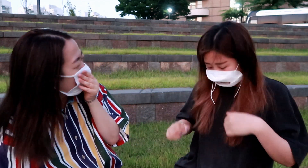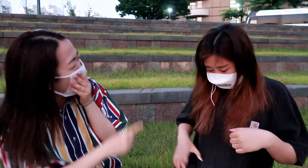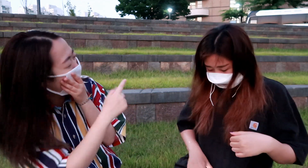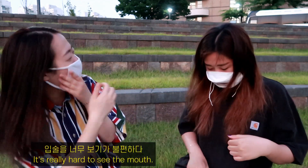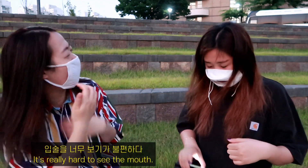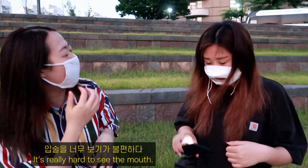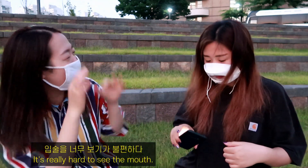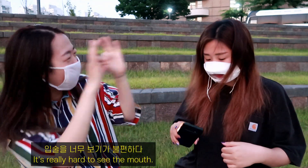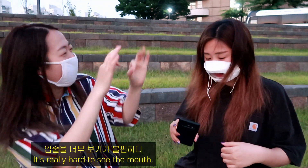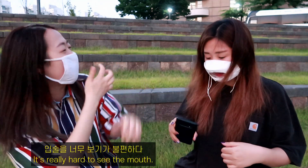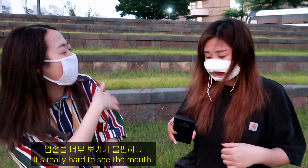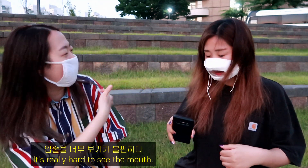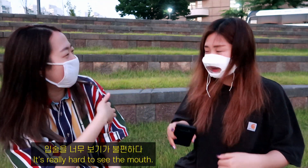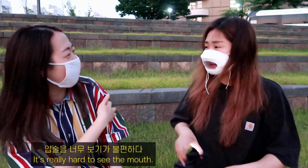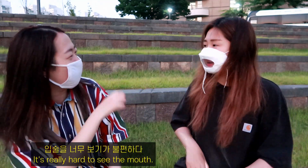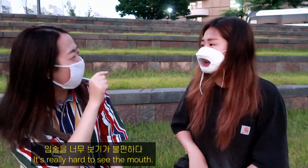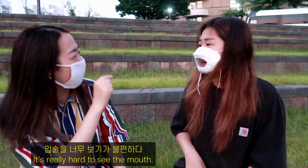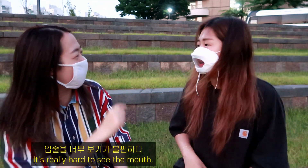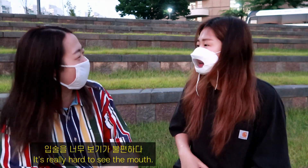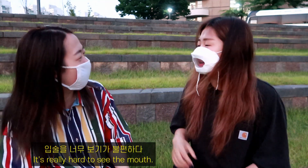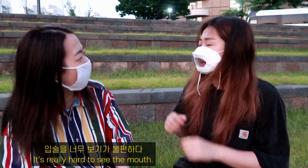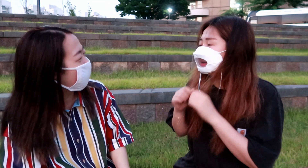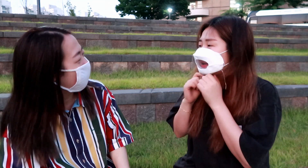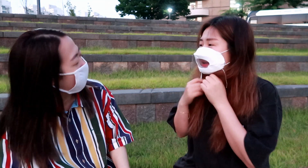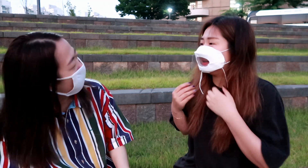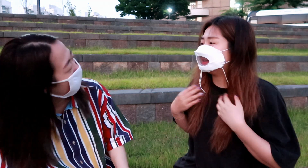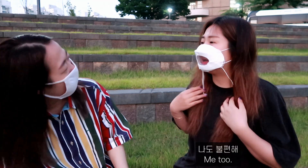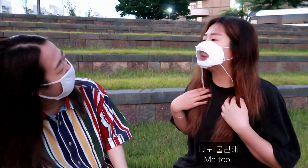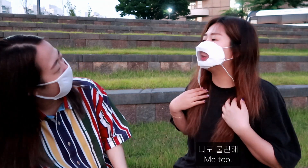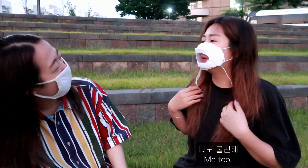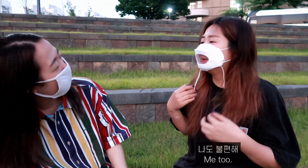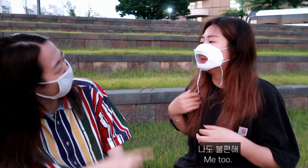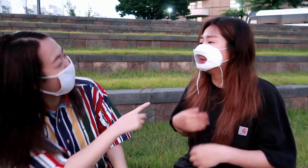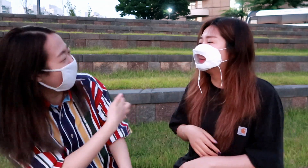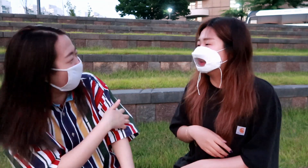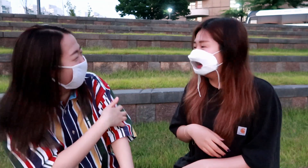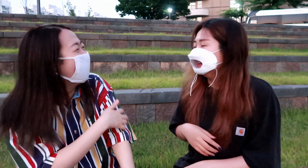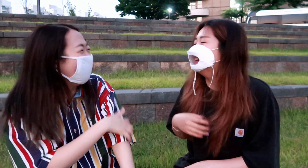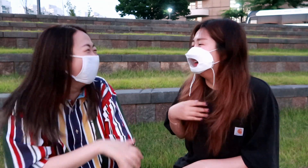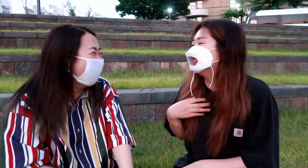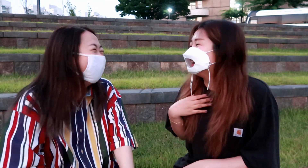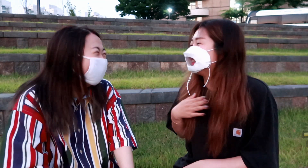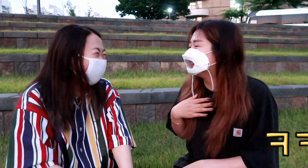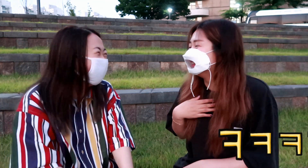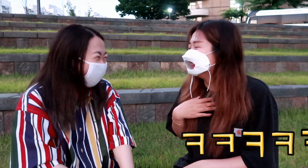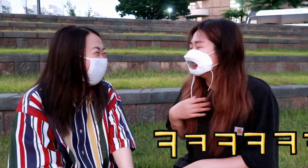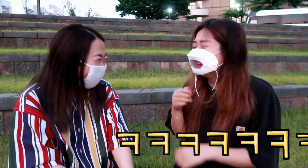맞아. 근데 너무 보기가 불편하다. 조금. 나도 불편해. 나도.